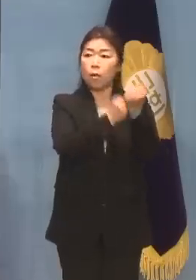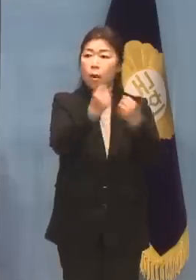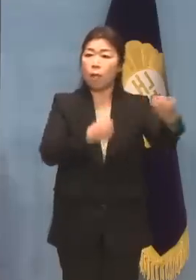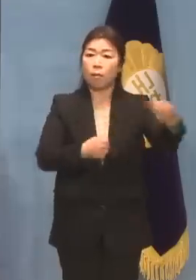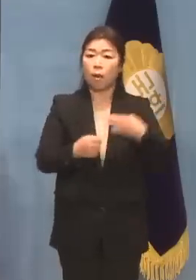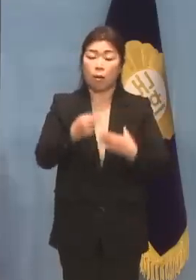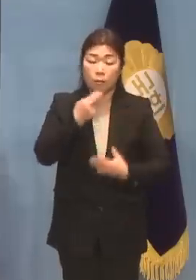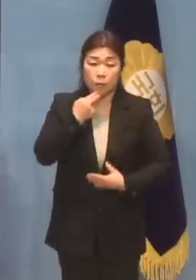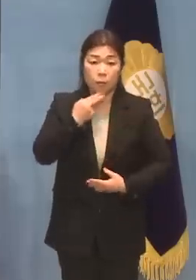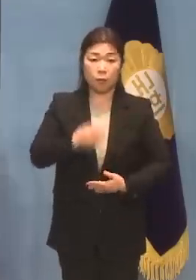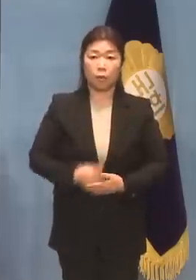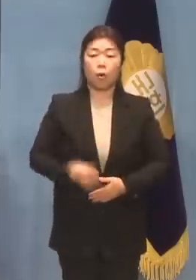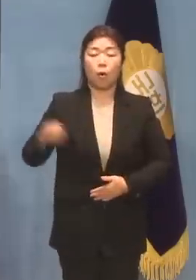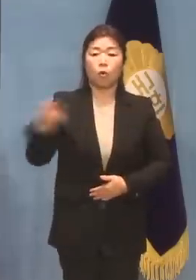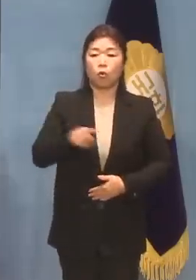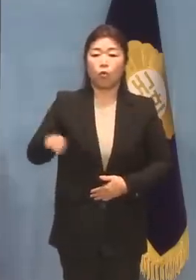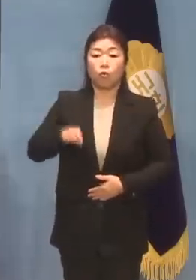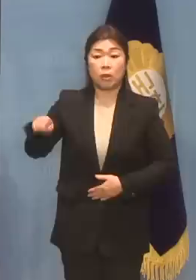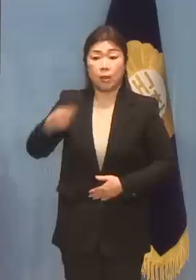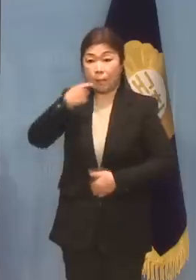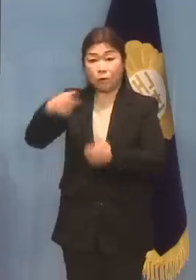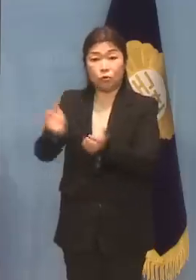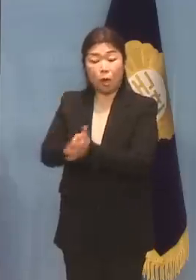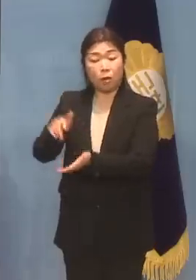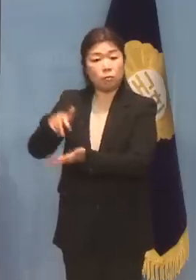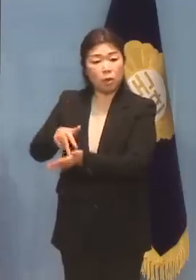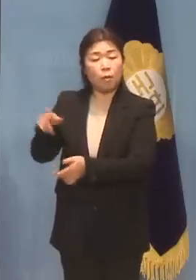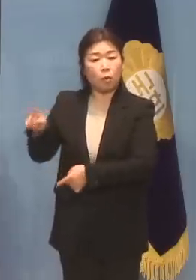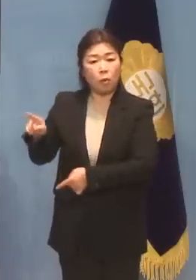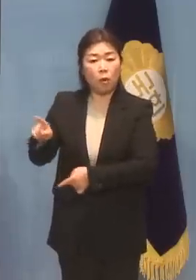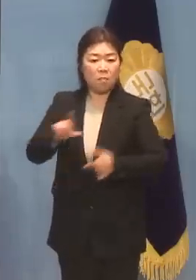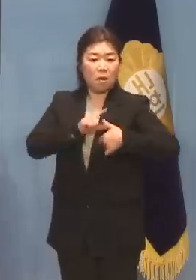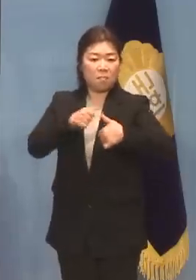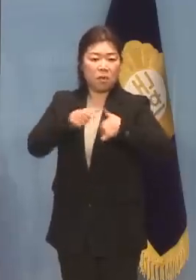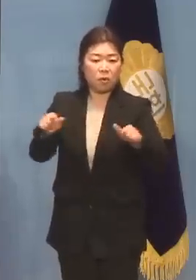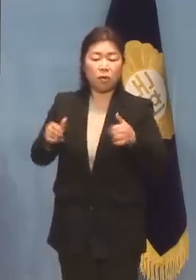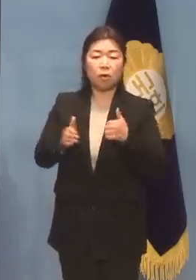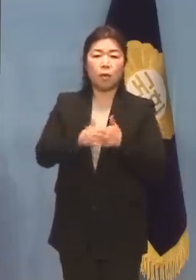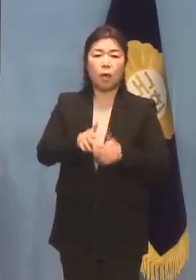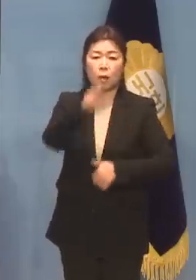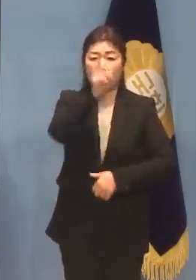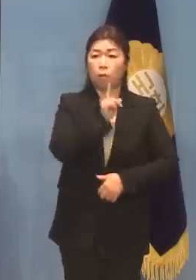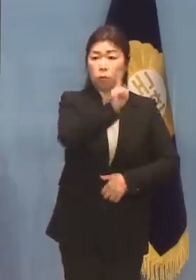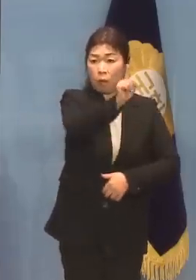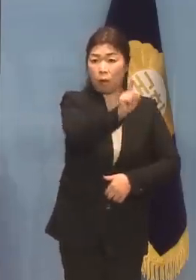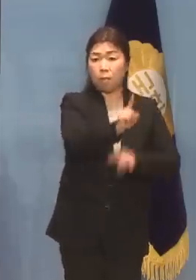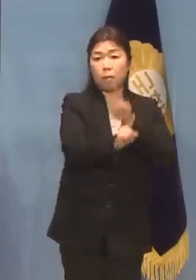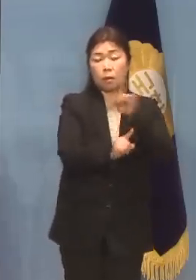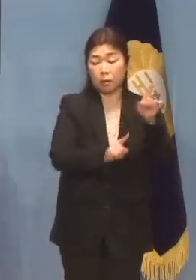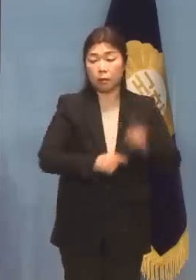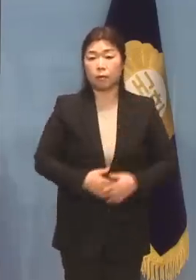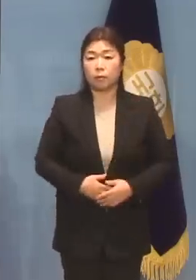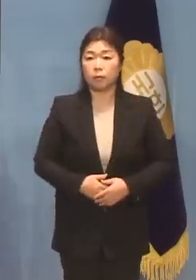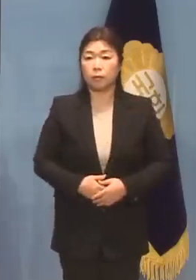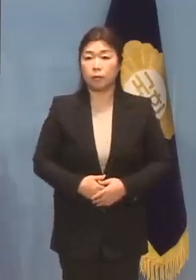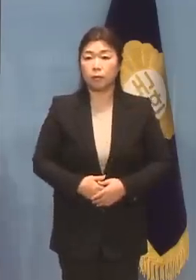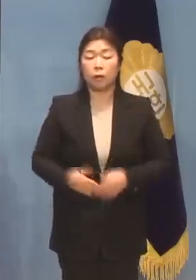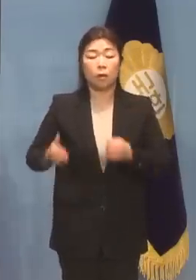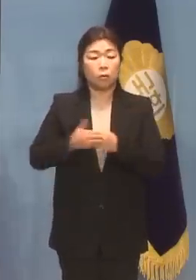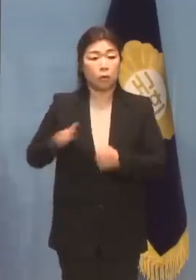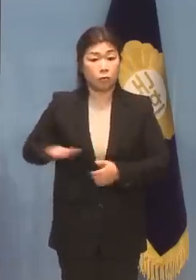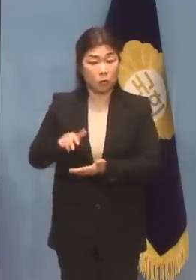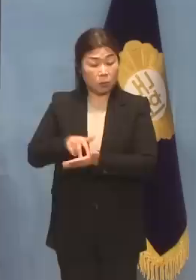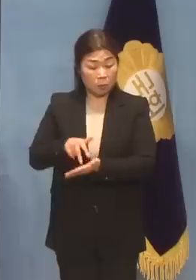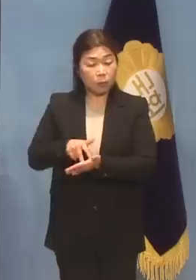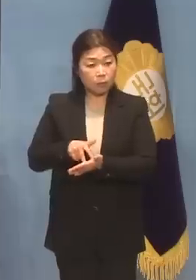못하시고 저희에 대해서 명예훼손 등 고소 고발을 하셨죠. 그래서 저희는